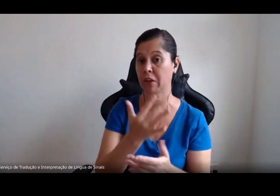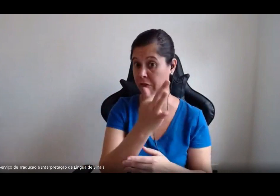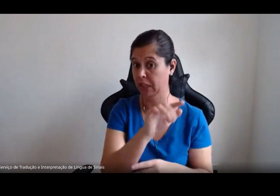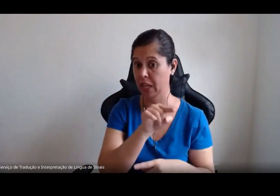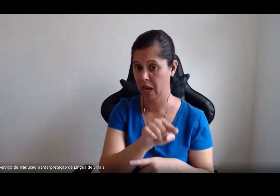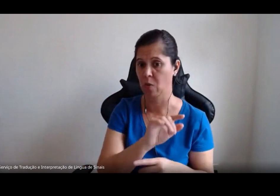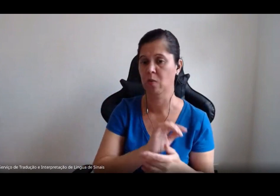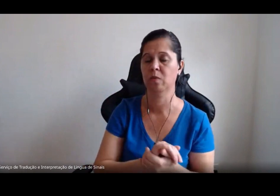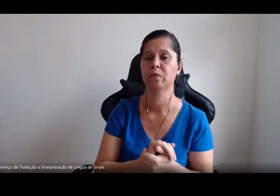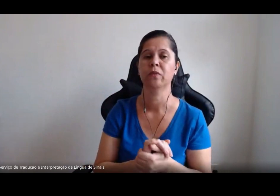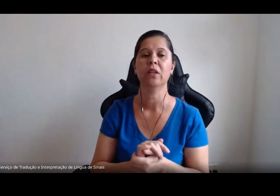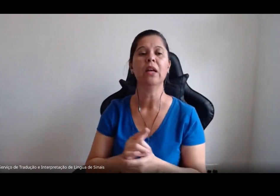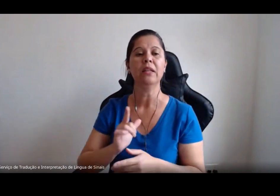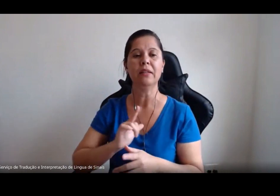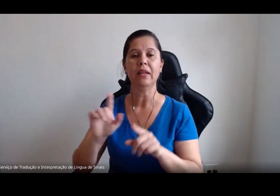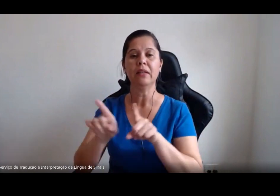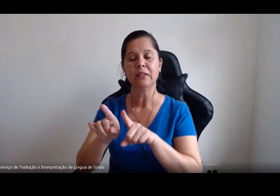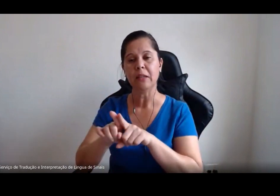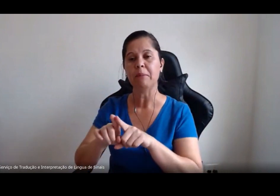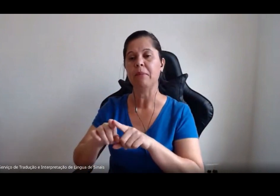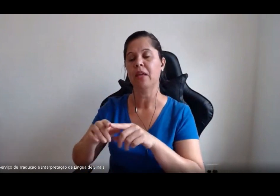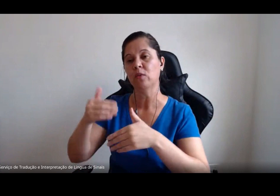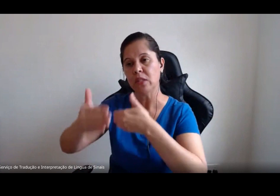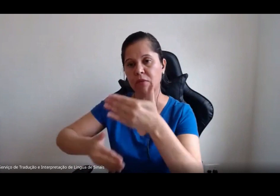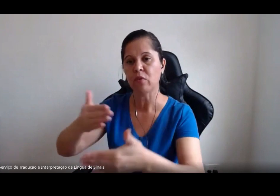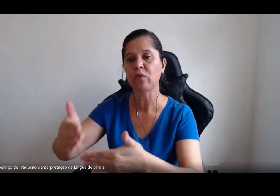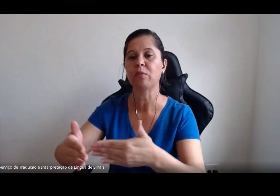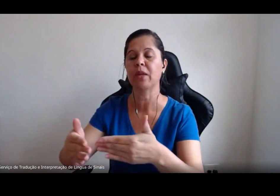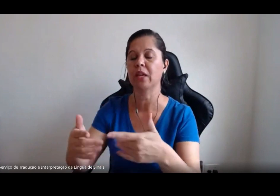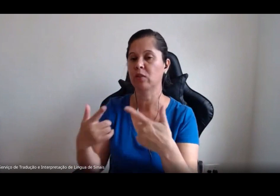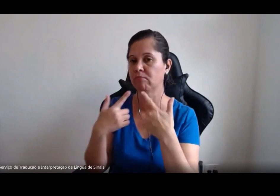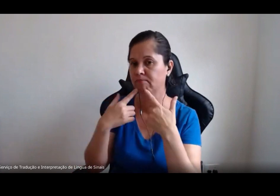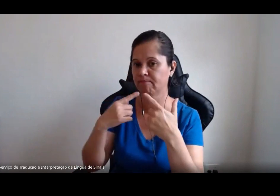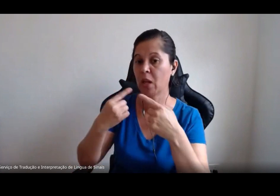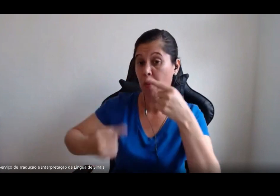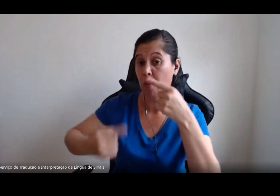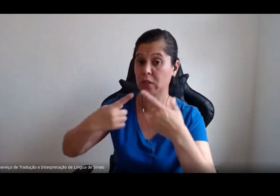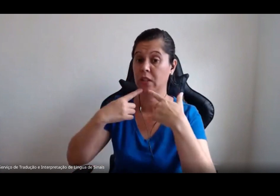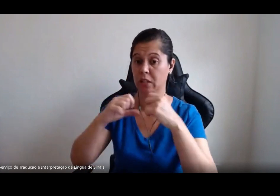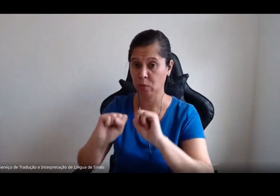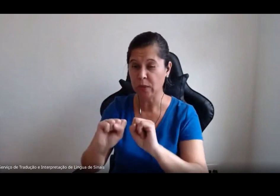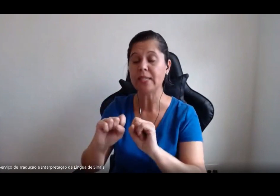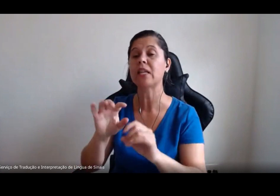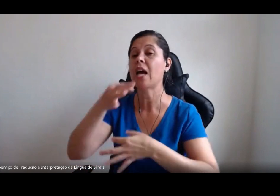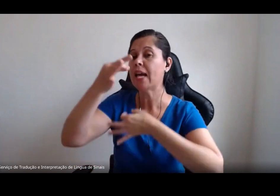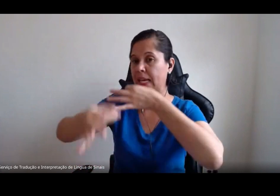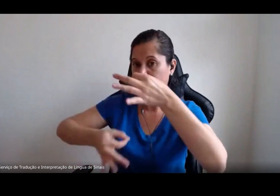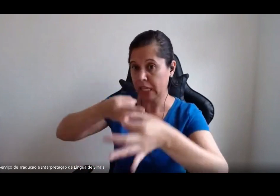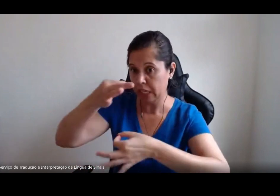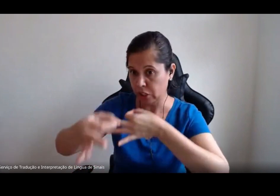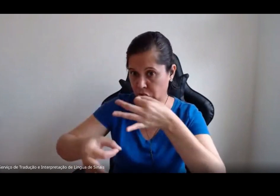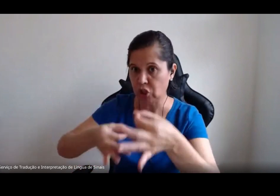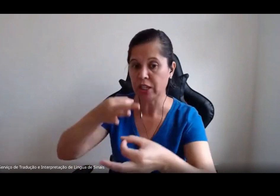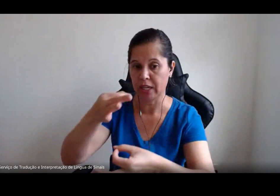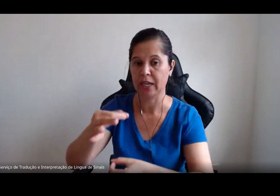Também, mais contemporaneamente, a gente tem o desenvolvimento das políticas linguísticas críticas, a partir da perspectiva dos estudos